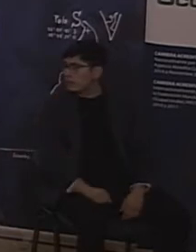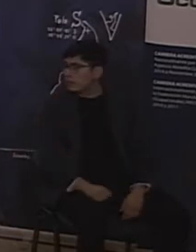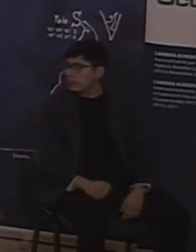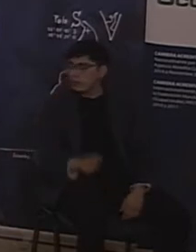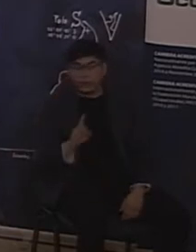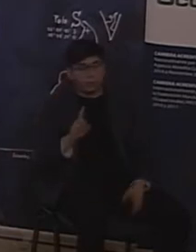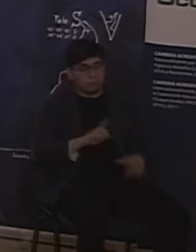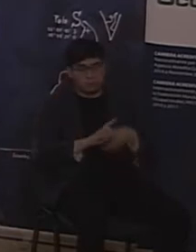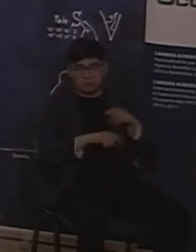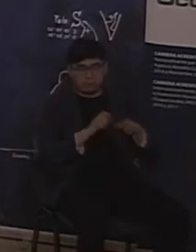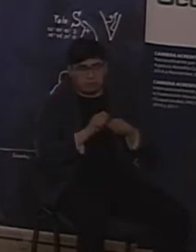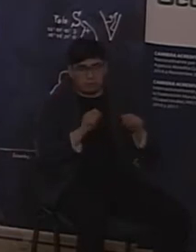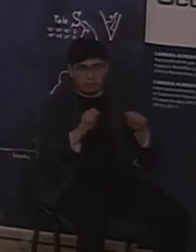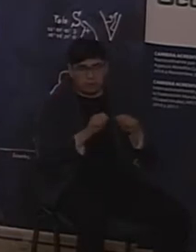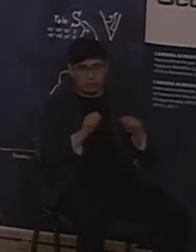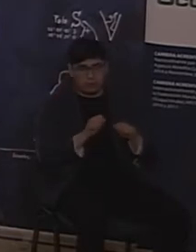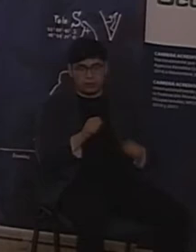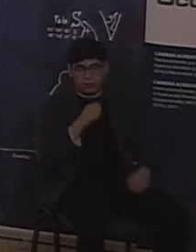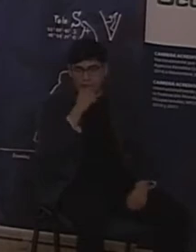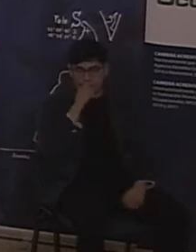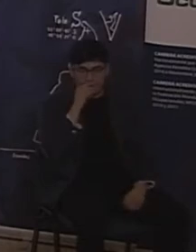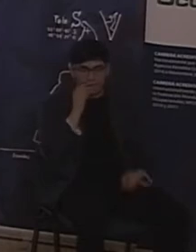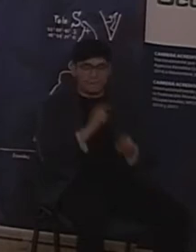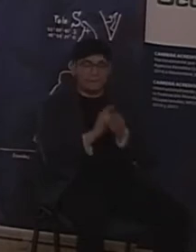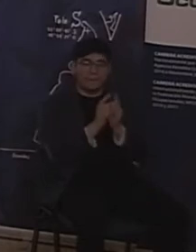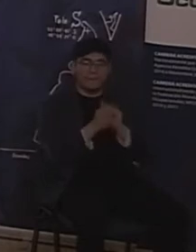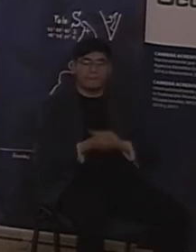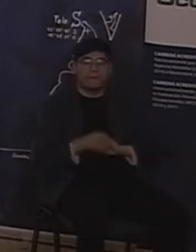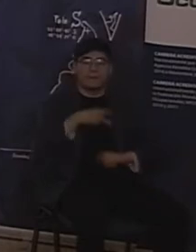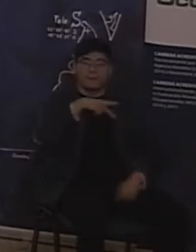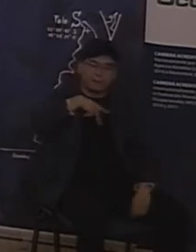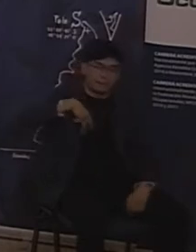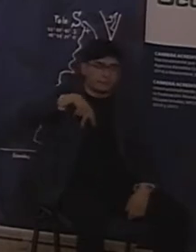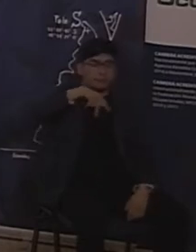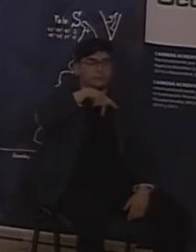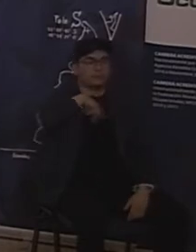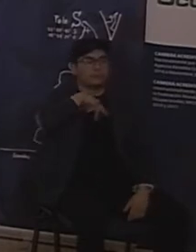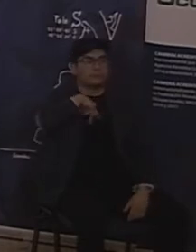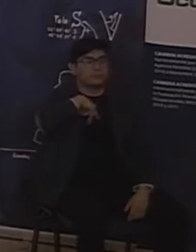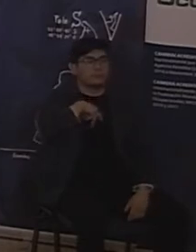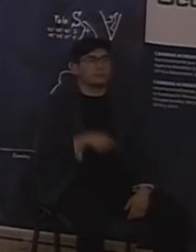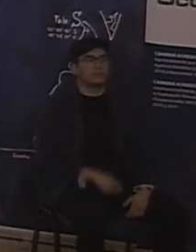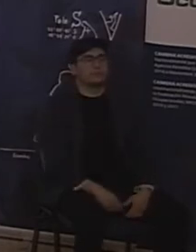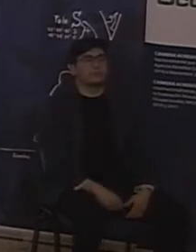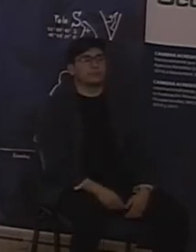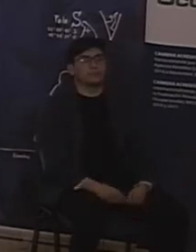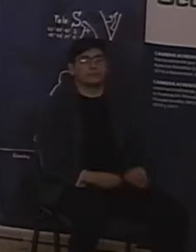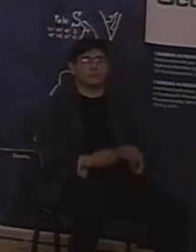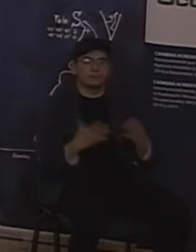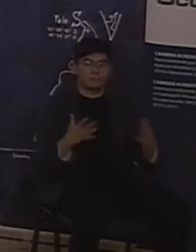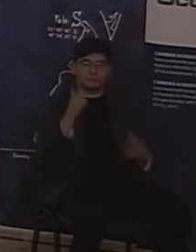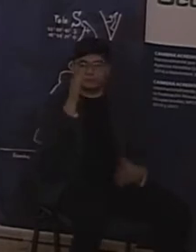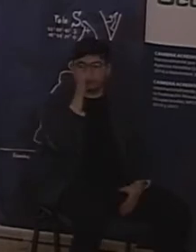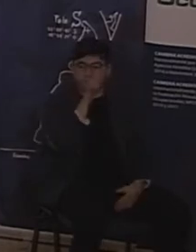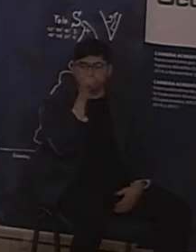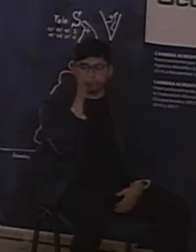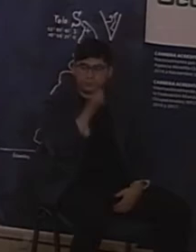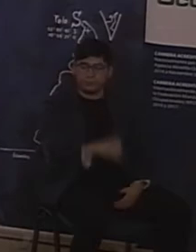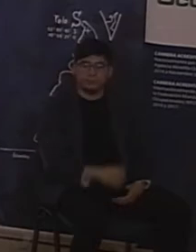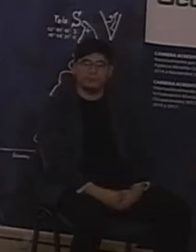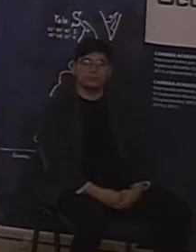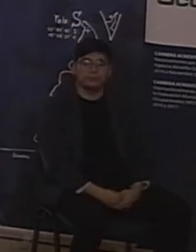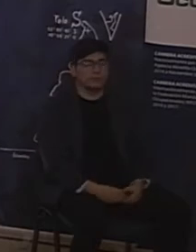nosotros en cambio durante muchas décadas porque en esto en esto ha participado mucha